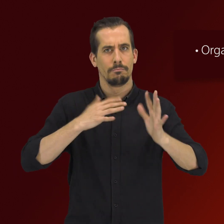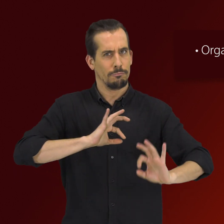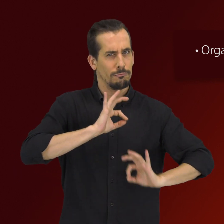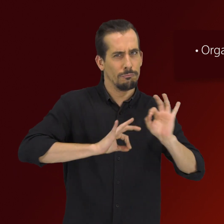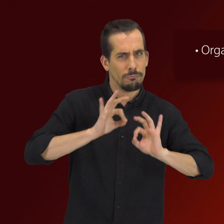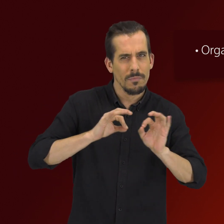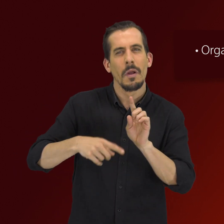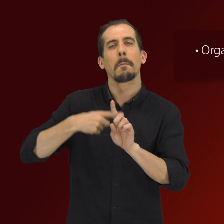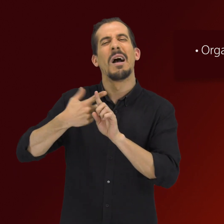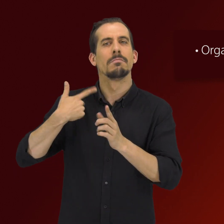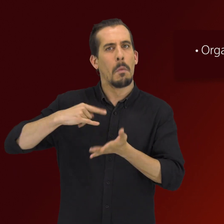organización y planificación,